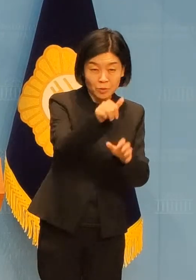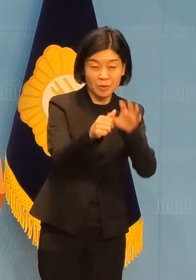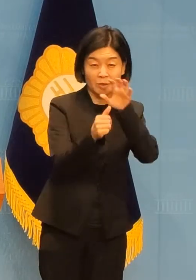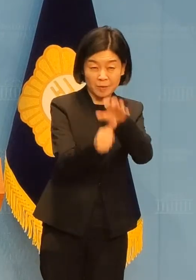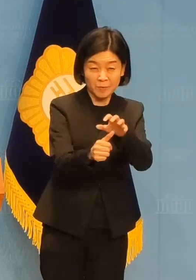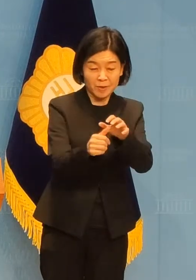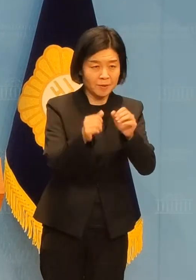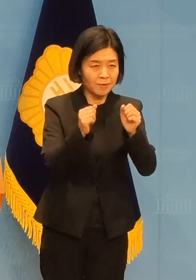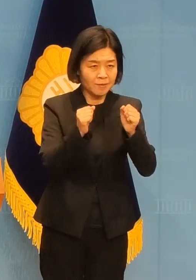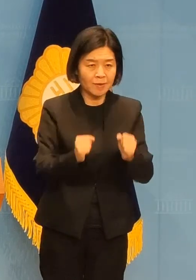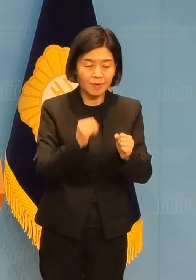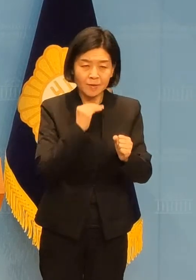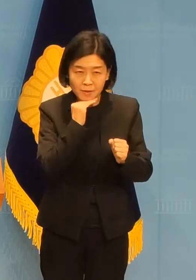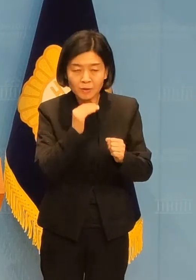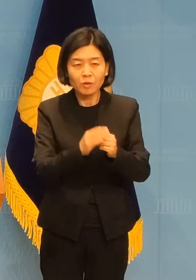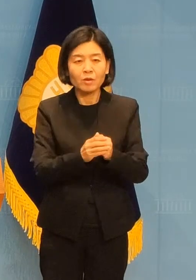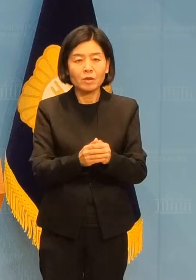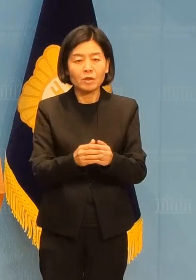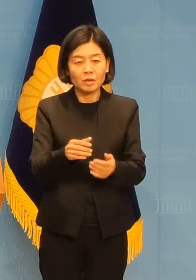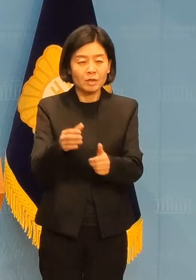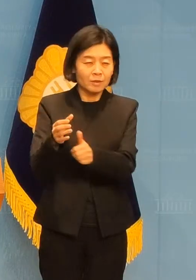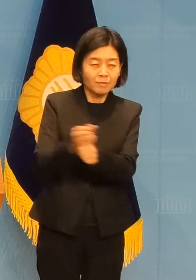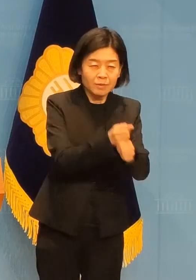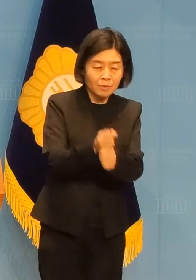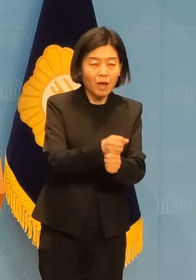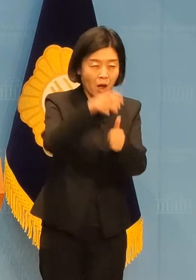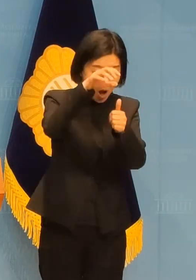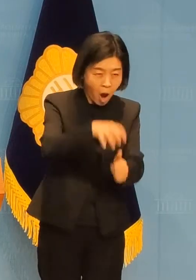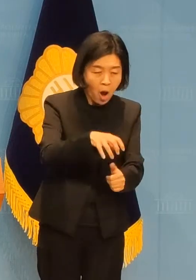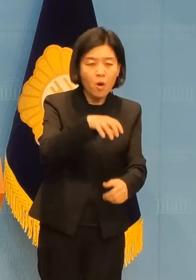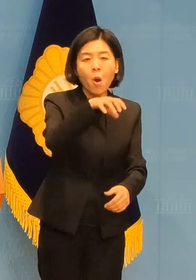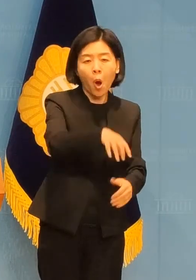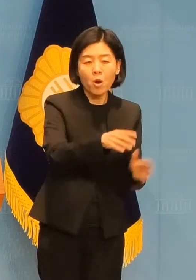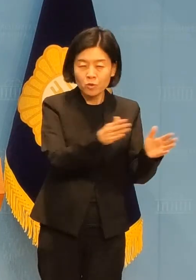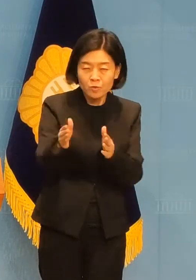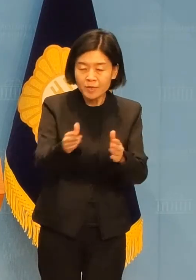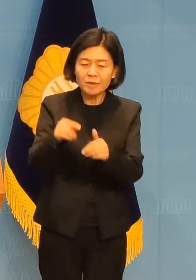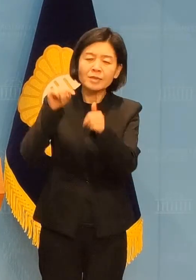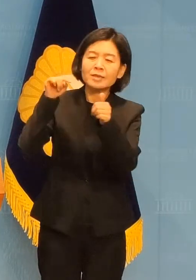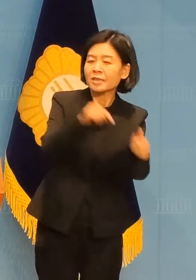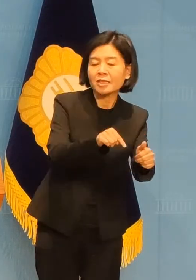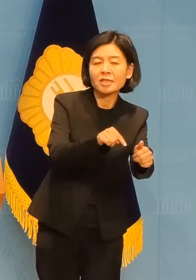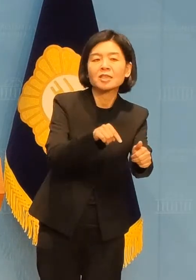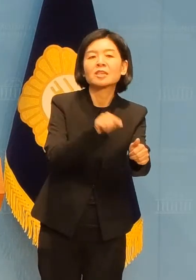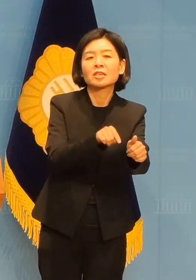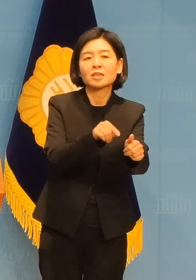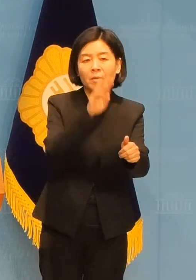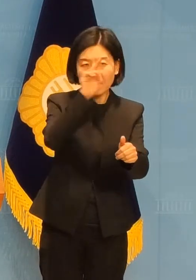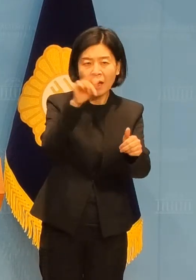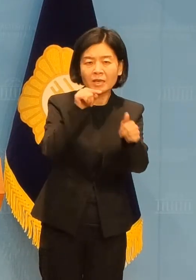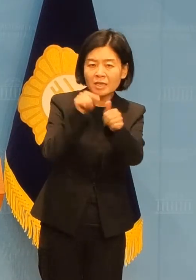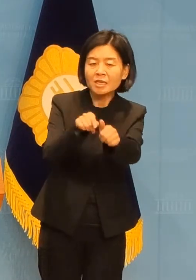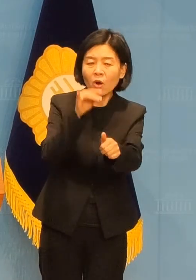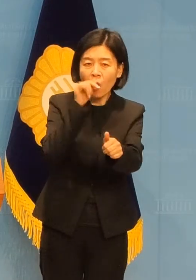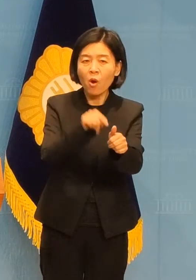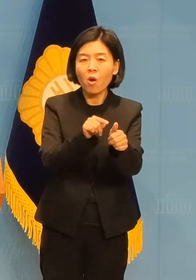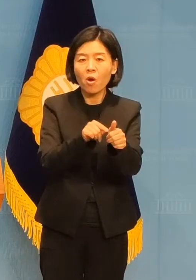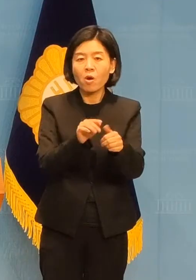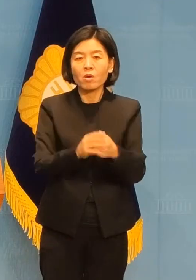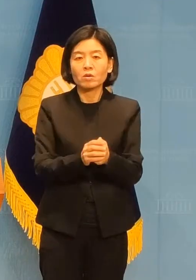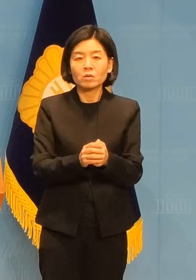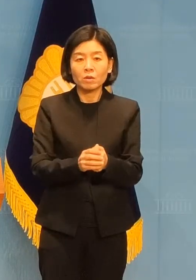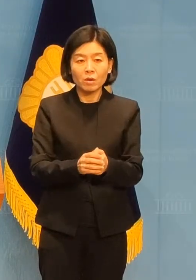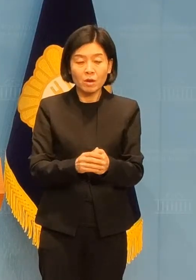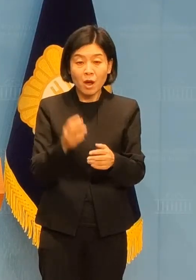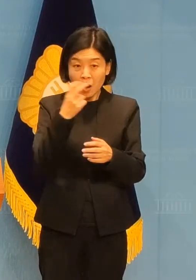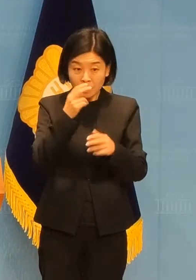당사자입니다. 더 나아가 계엄을 합리화하는 문건을 작성하라고 법무부 소속 검사에게 지시한